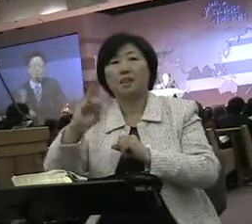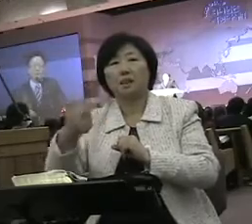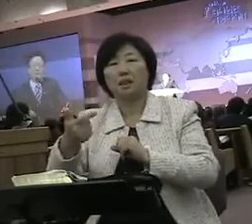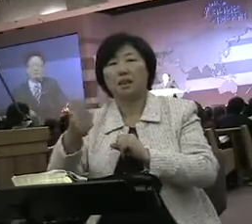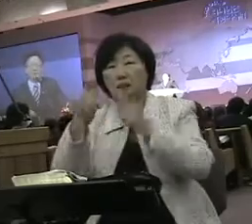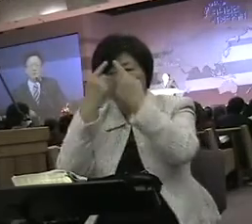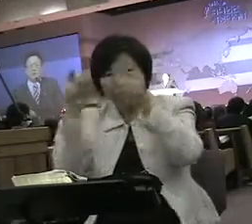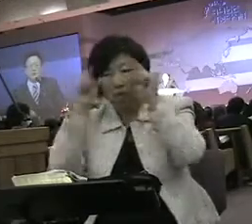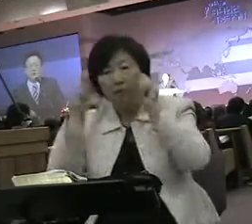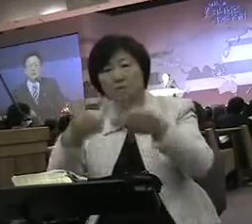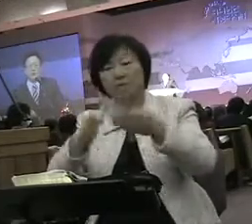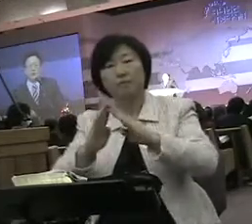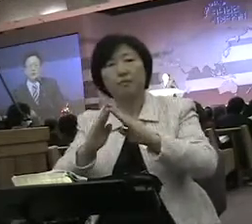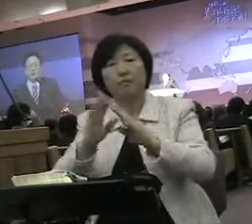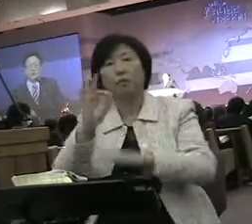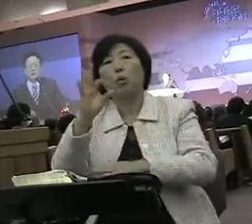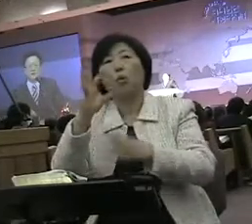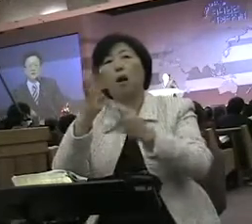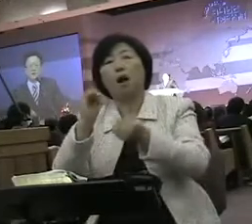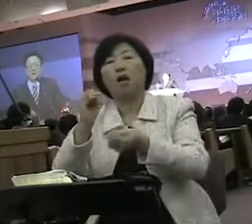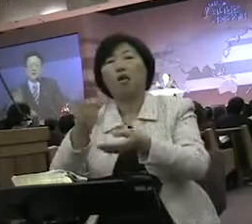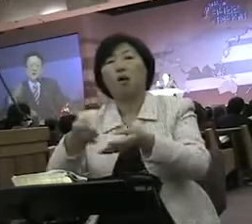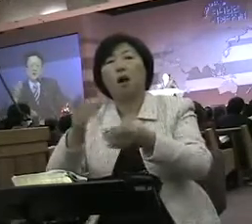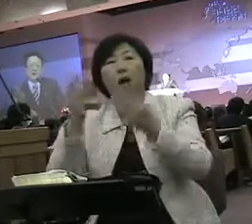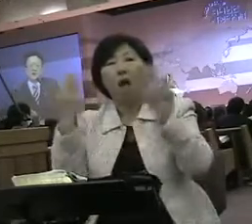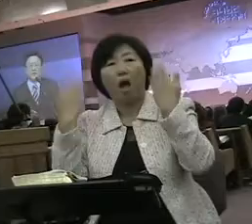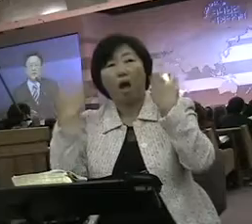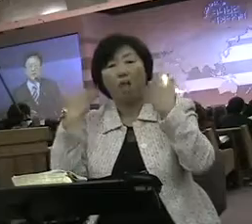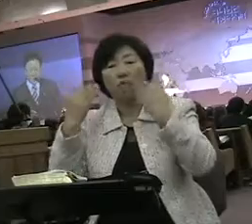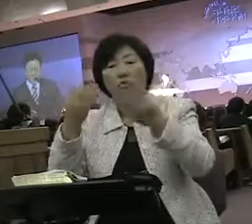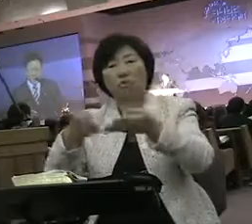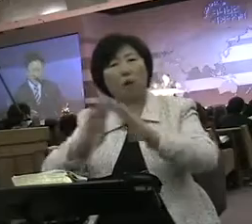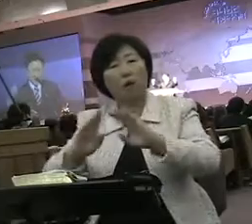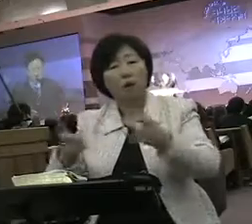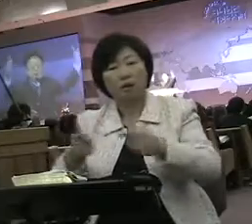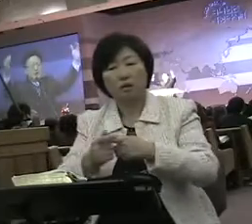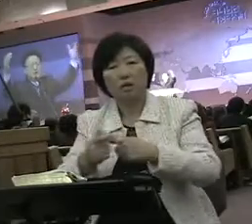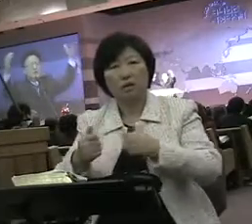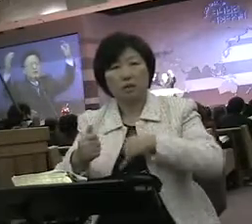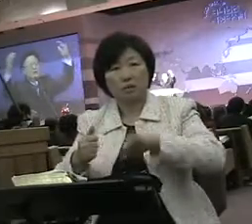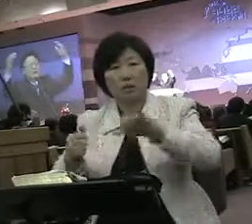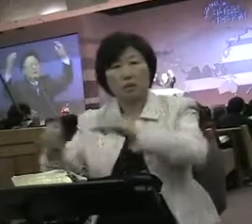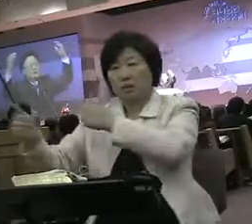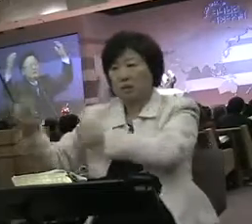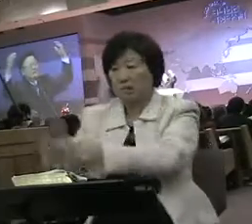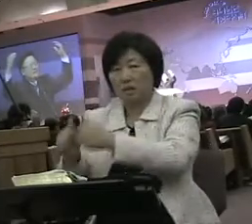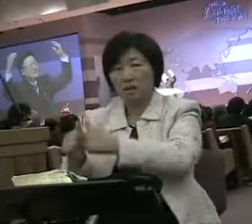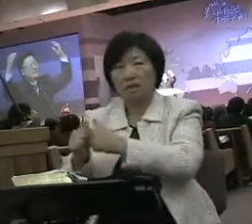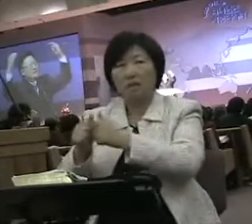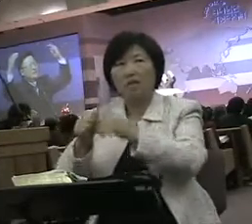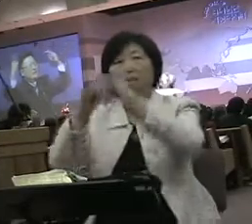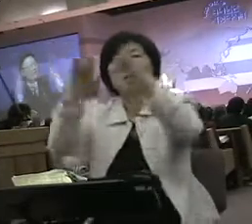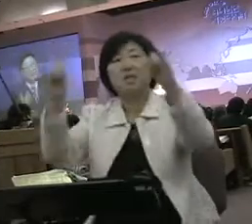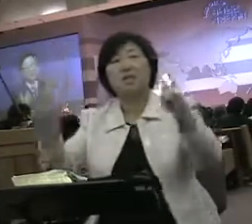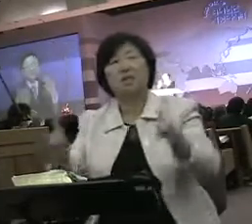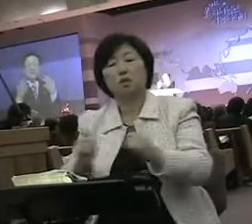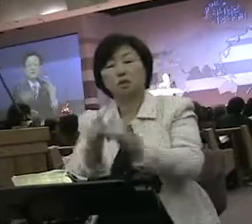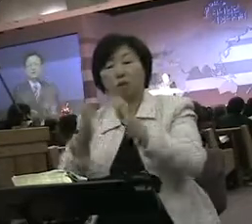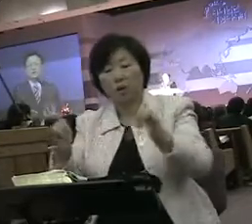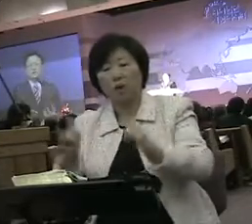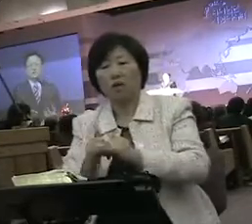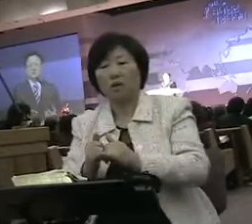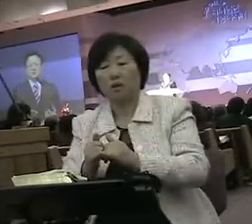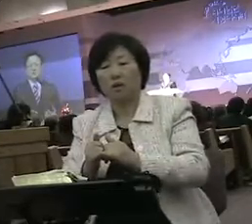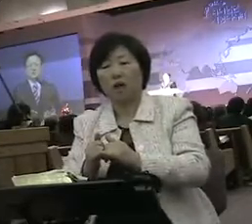그들이 돈이 많아서 학교를 세운 것이 아닙니다. 자기 자녀 세대에게, 자기 민족에게 주신 그 하나님의